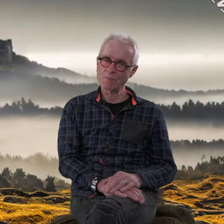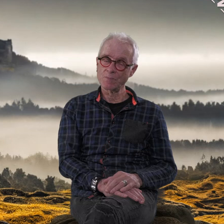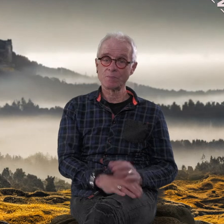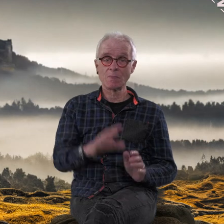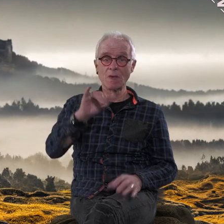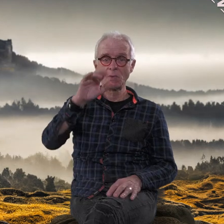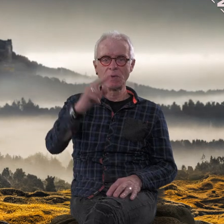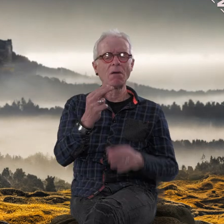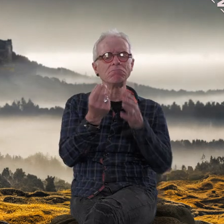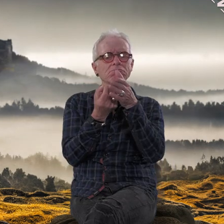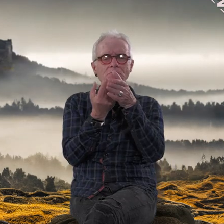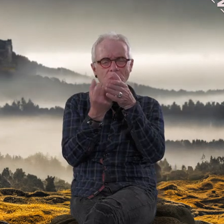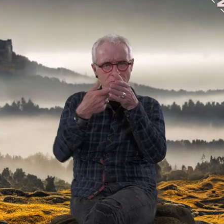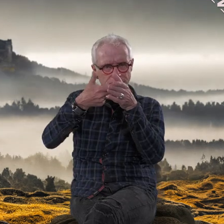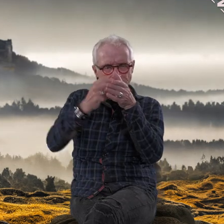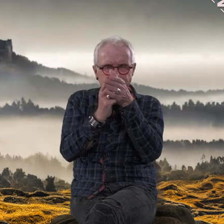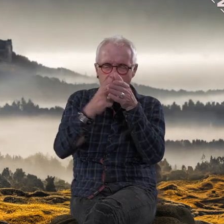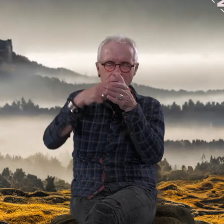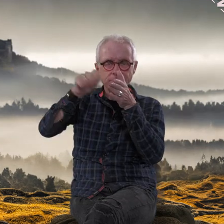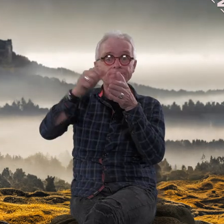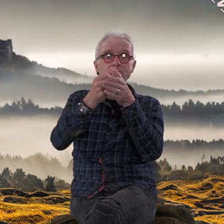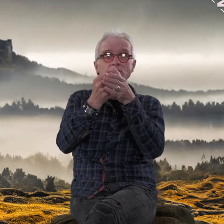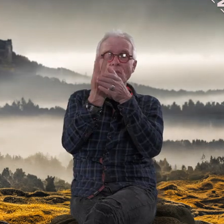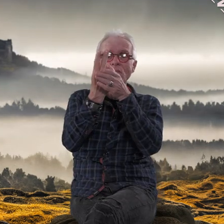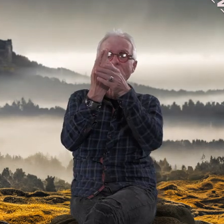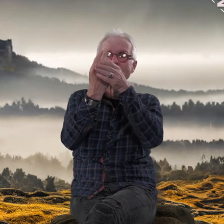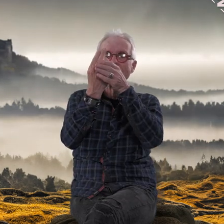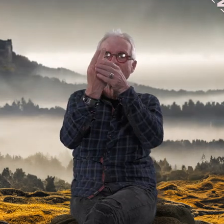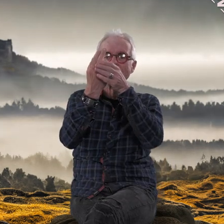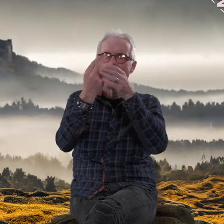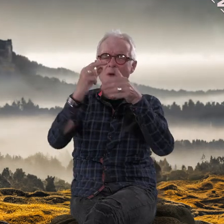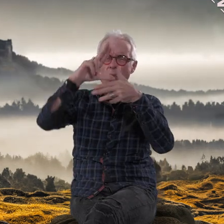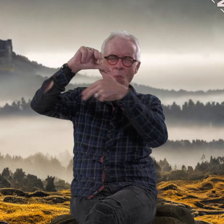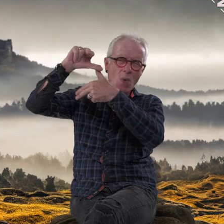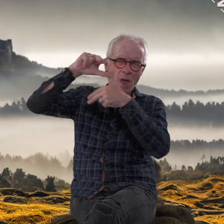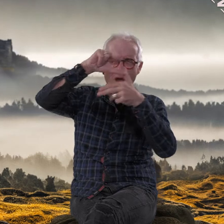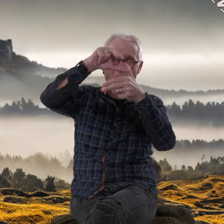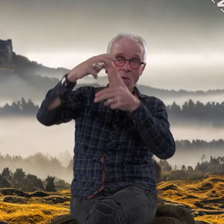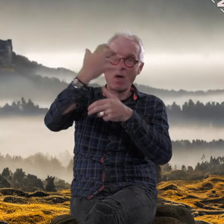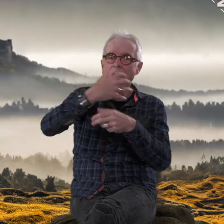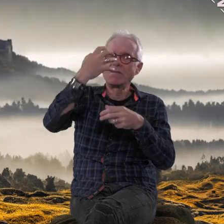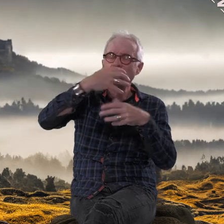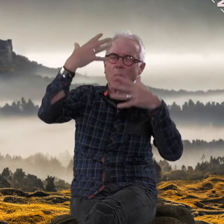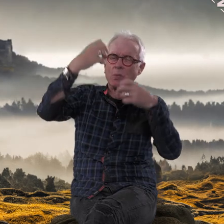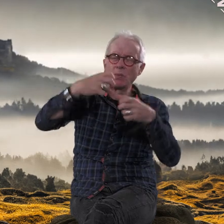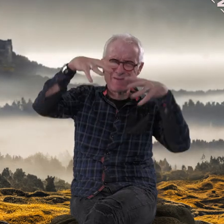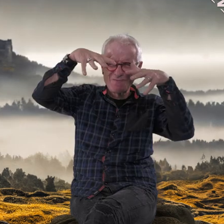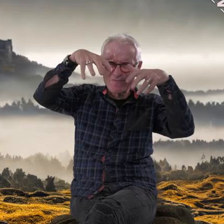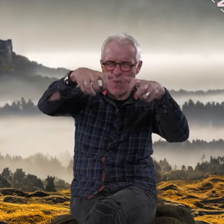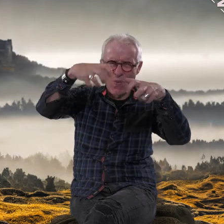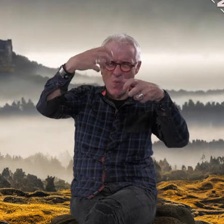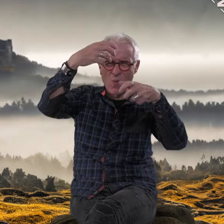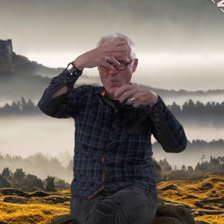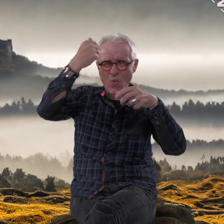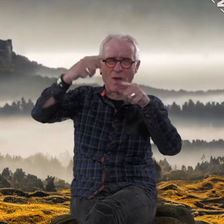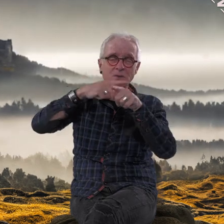Ayant allumé sa lanterne, il sortit de la cahute. Un ouragan furieux emplissait la nuit. Les ténèbres étaient profondes et